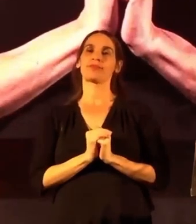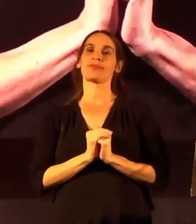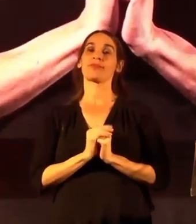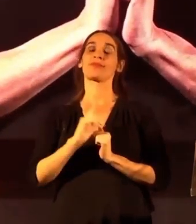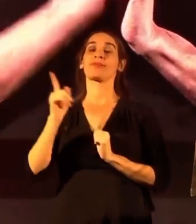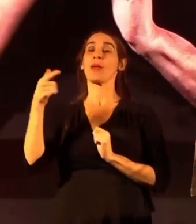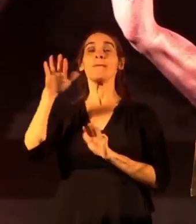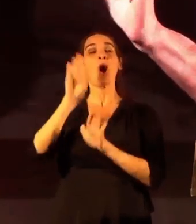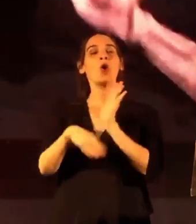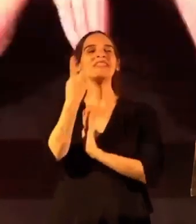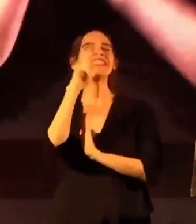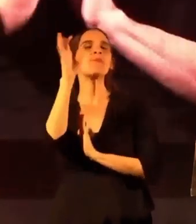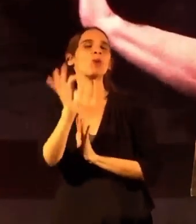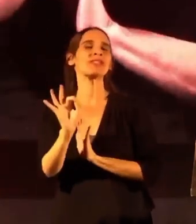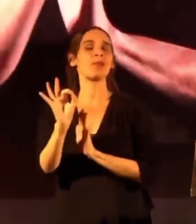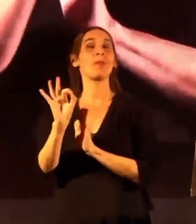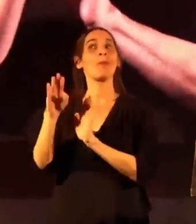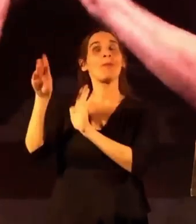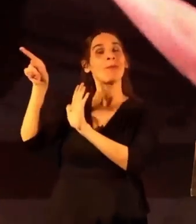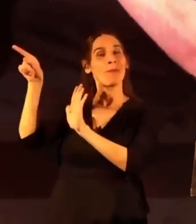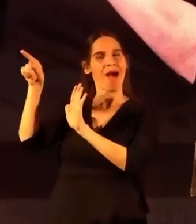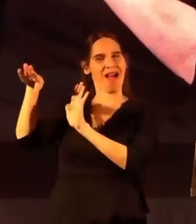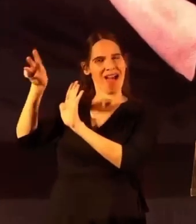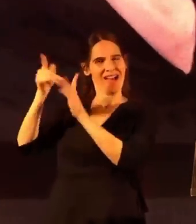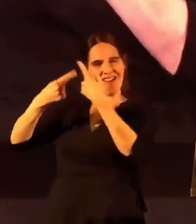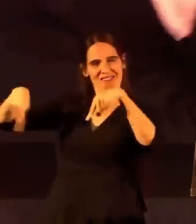פחות מ-20% מהחברות בוועדת החוקה הן